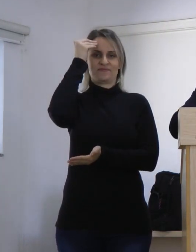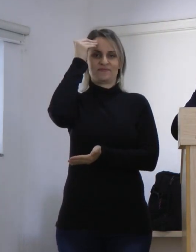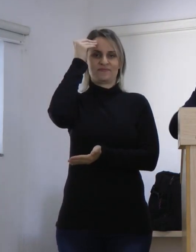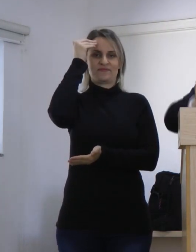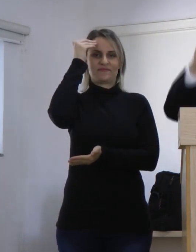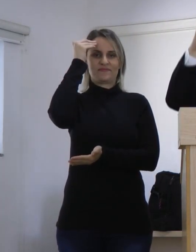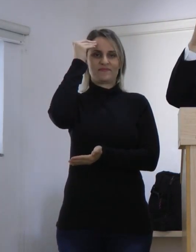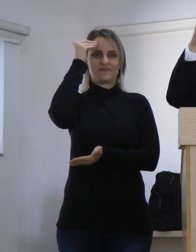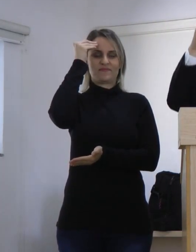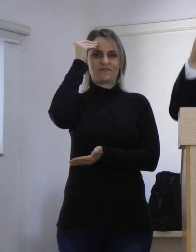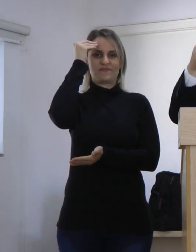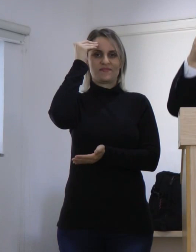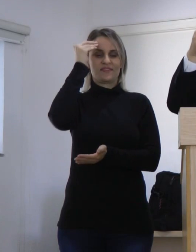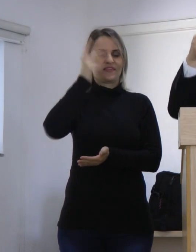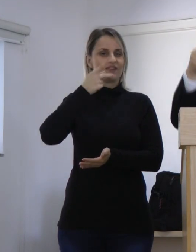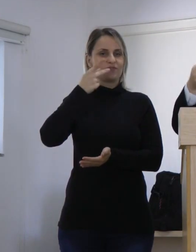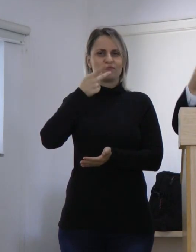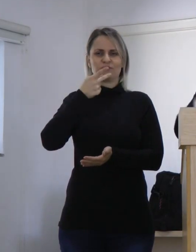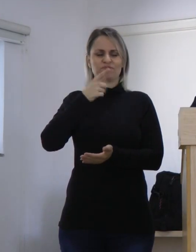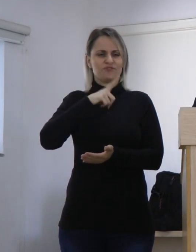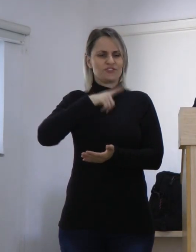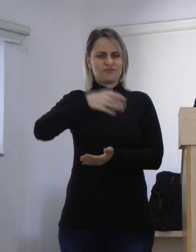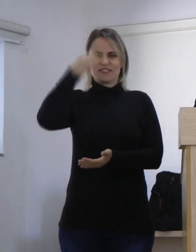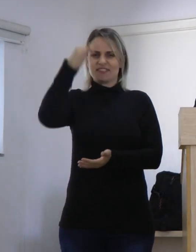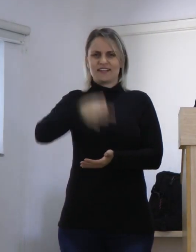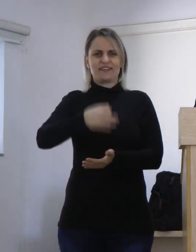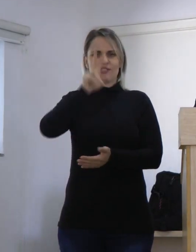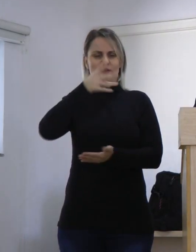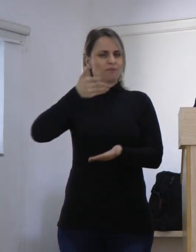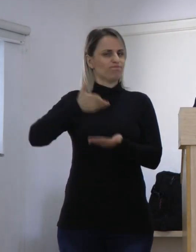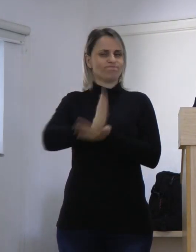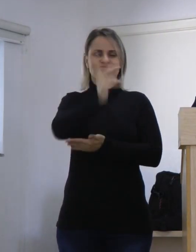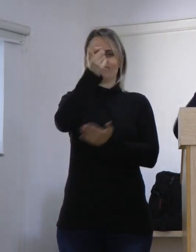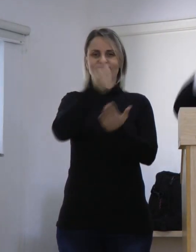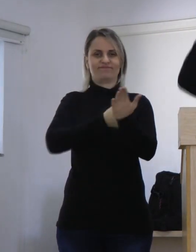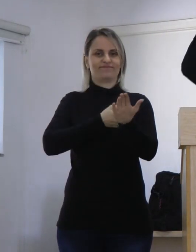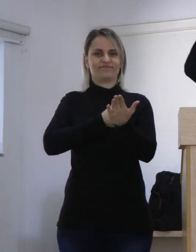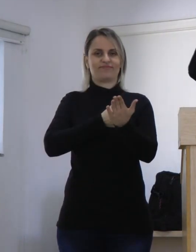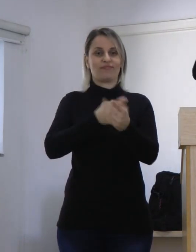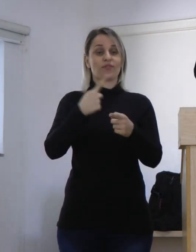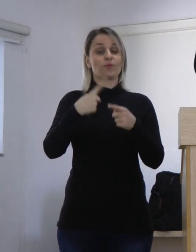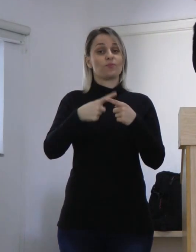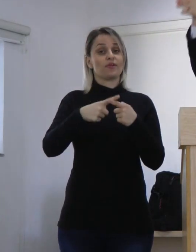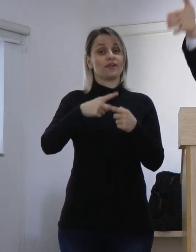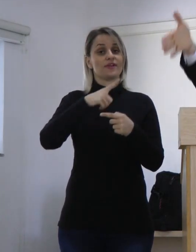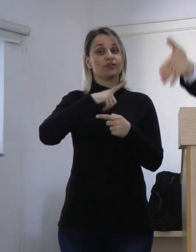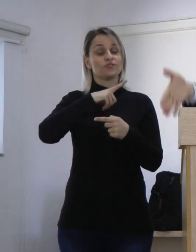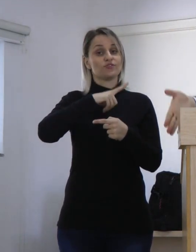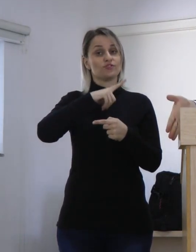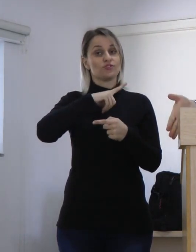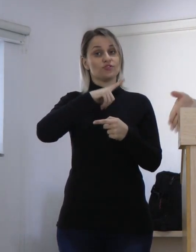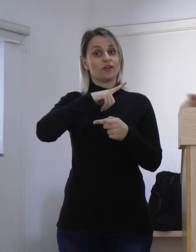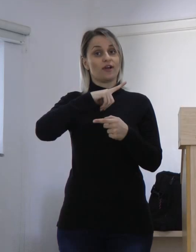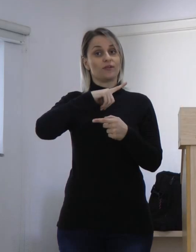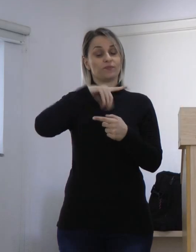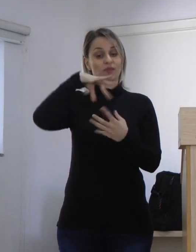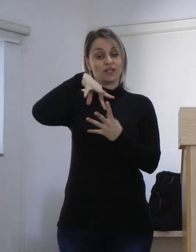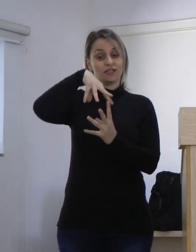Naquela hora ele disse que teve a certeza que iria passar no concurso, porque ele estava sendo objeto de uma intervenção